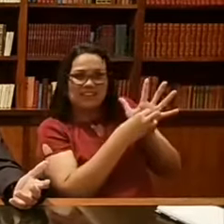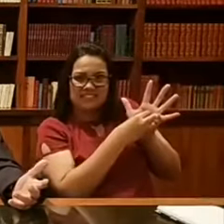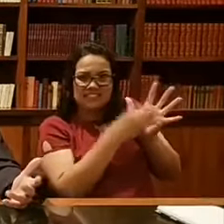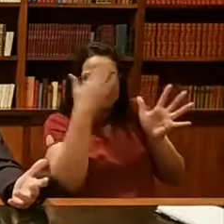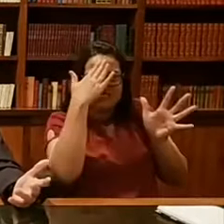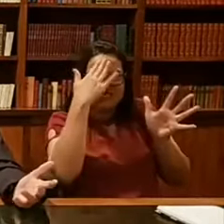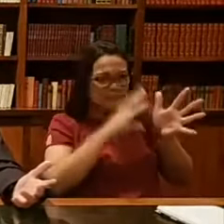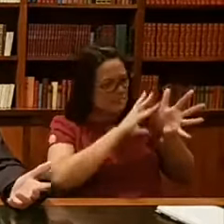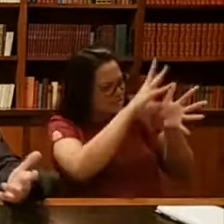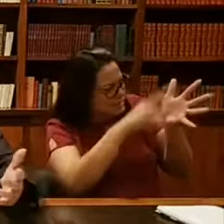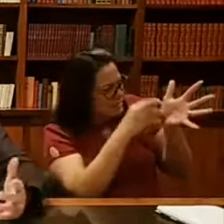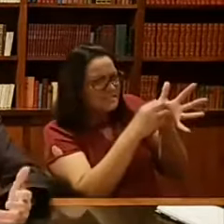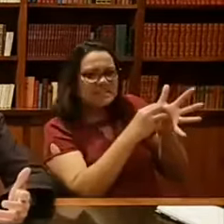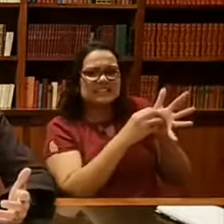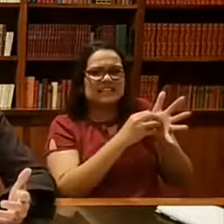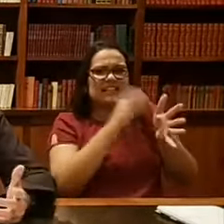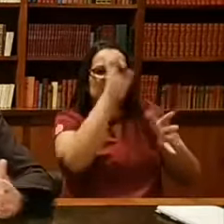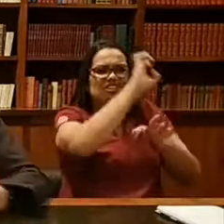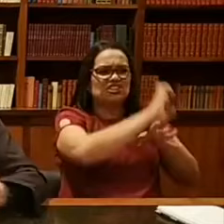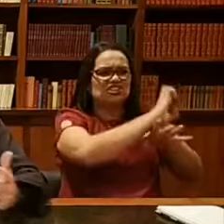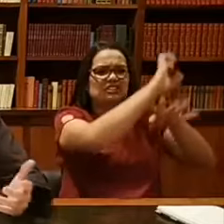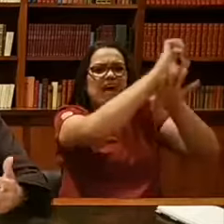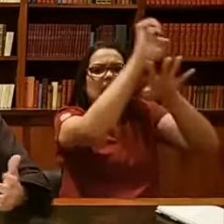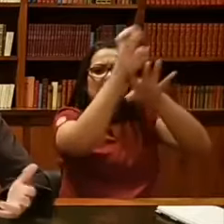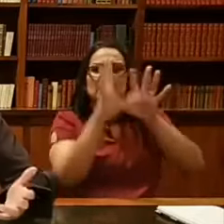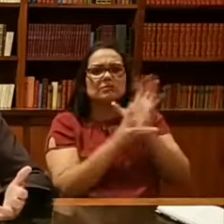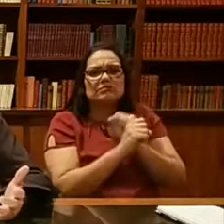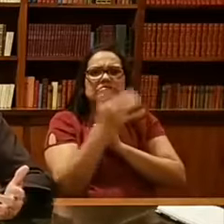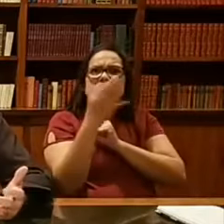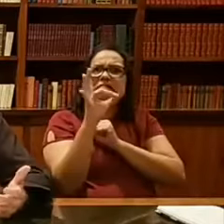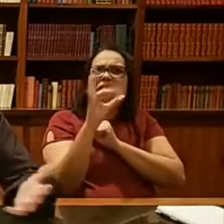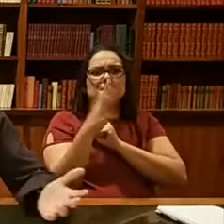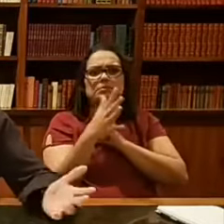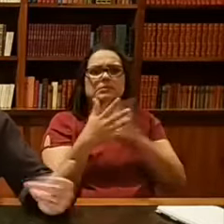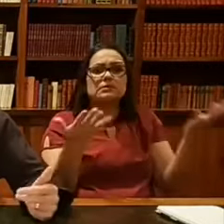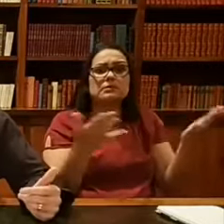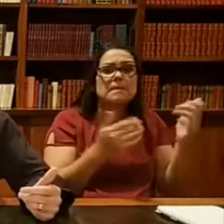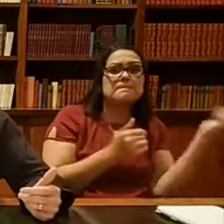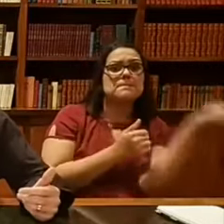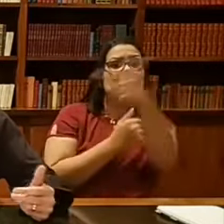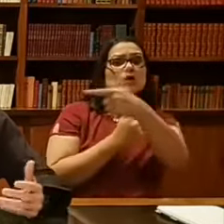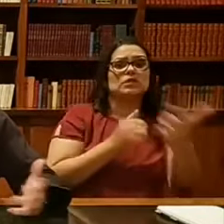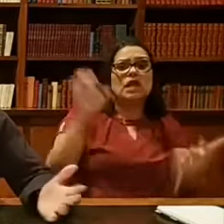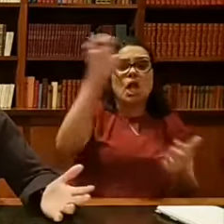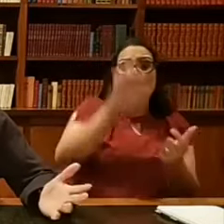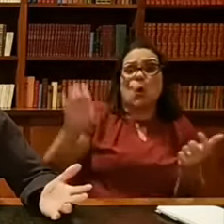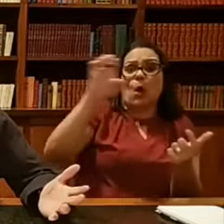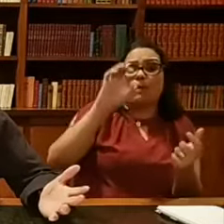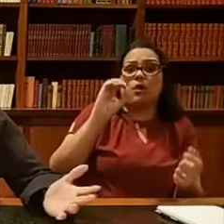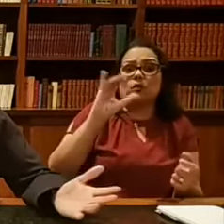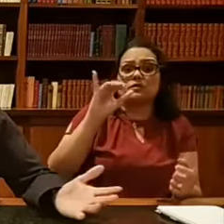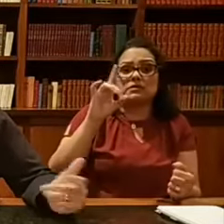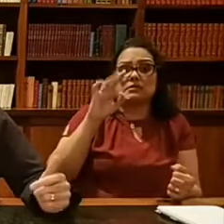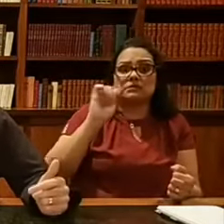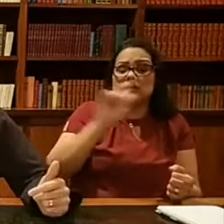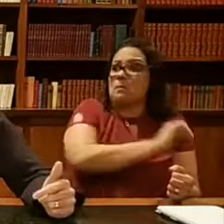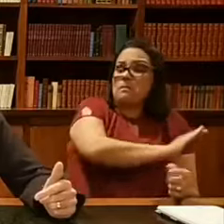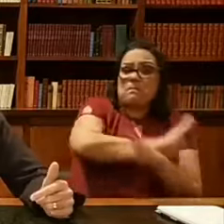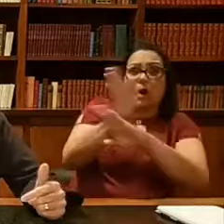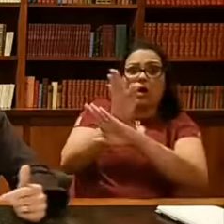10, não sei, acho que 10 estados, se não me engano, né? Que é maior do que a Europa Ocidental. É complicado isso aí, não é fácil.